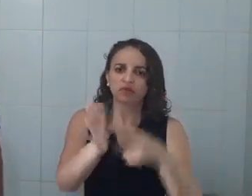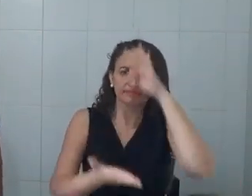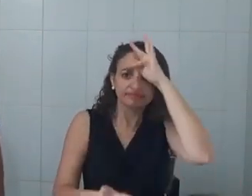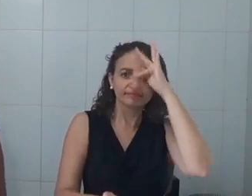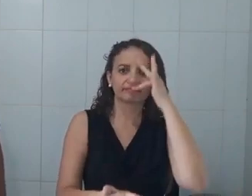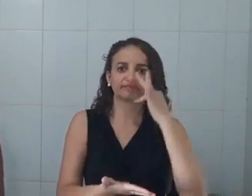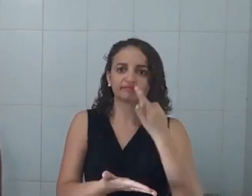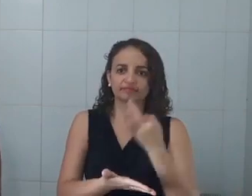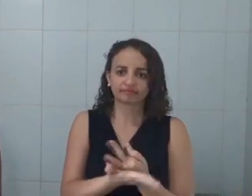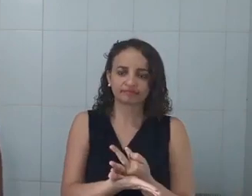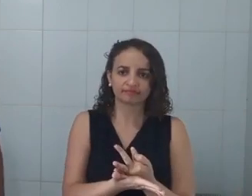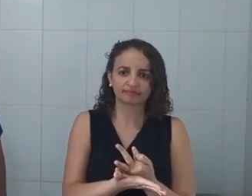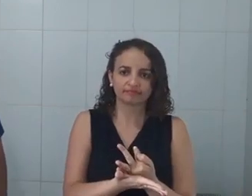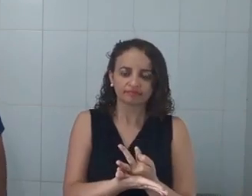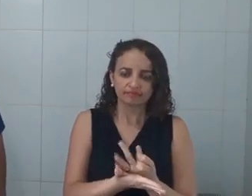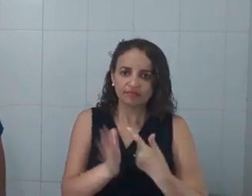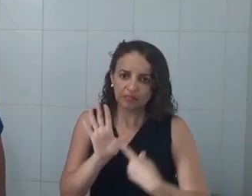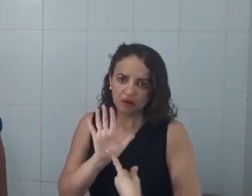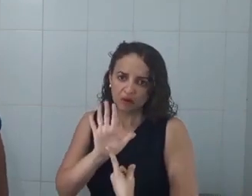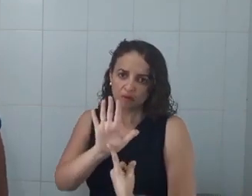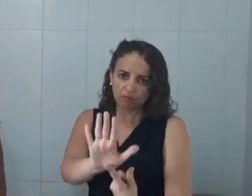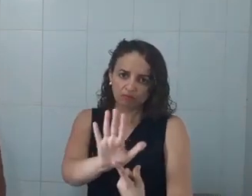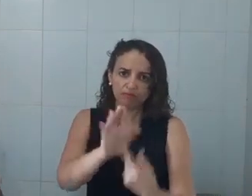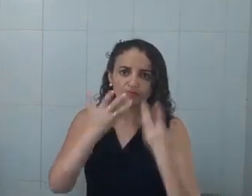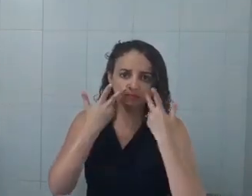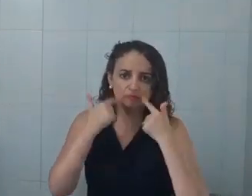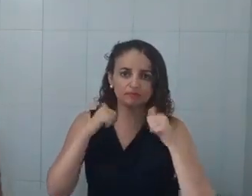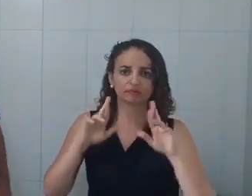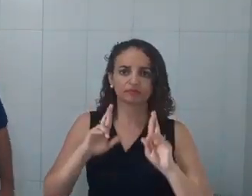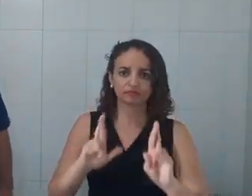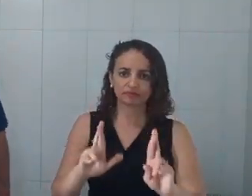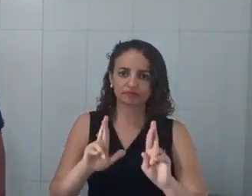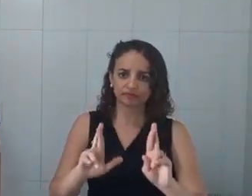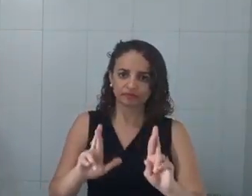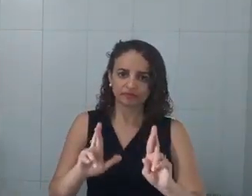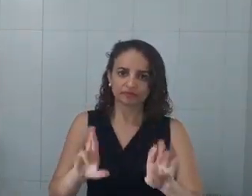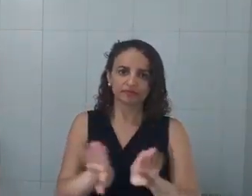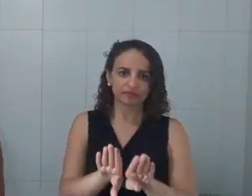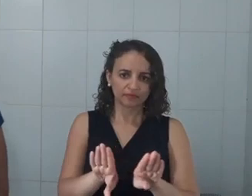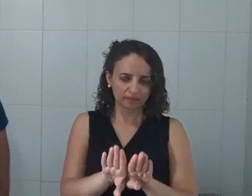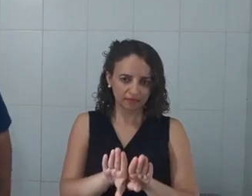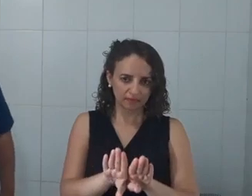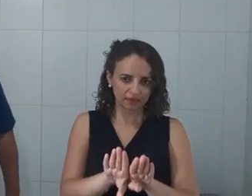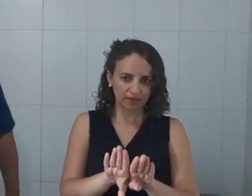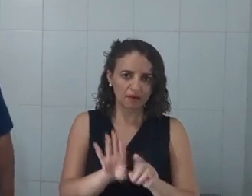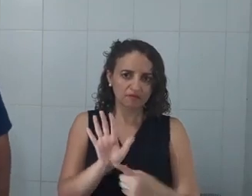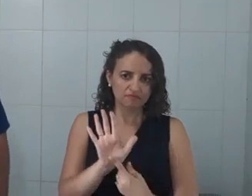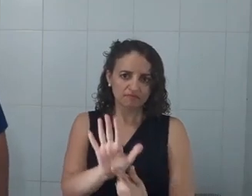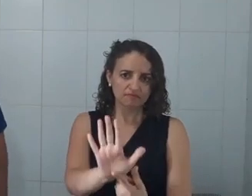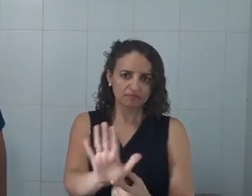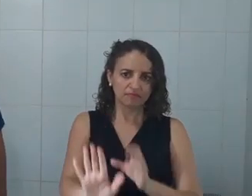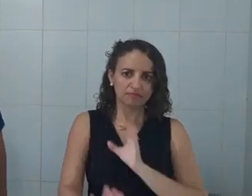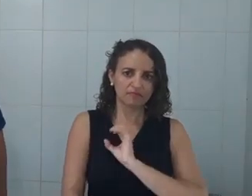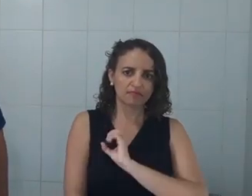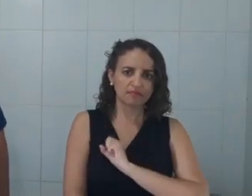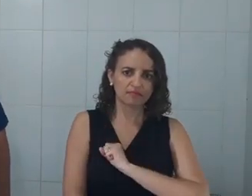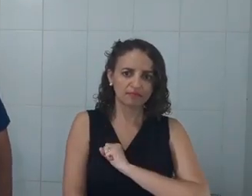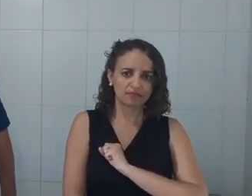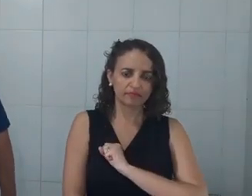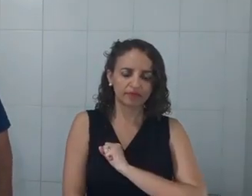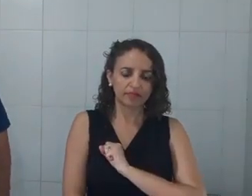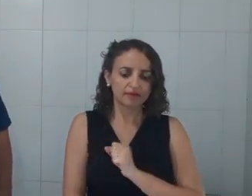é caracterizada por uma posição de esperança, e ela é caracterizada por uma posição de amor, ou seja, fé,